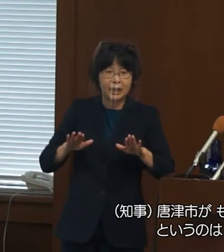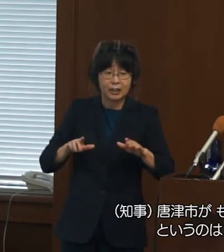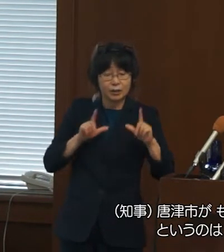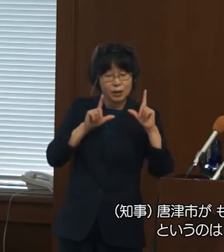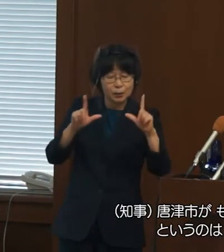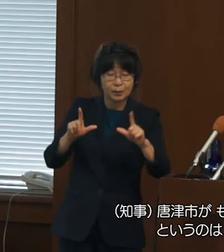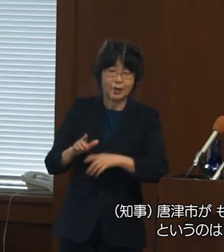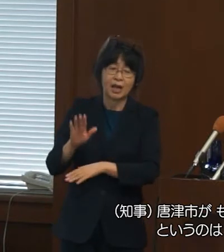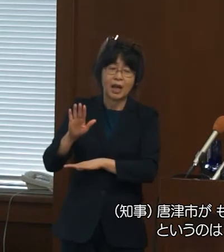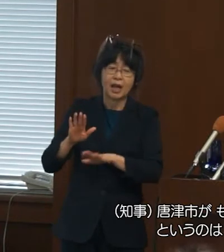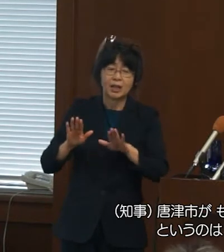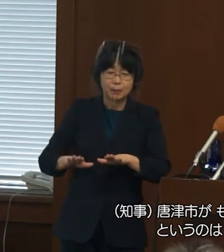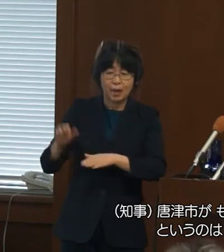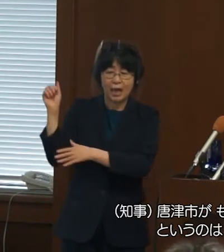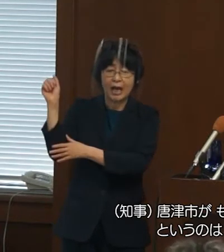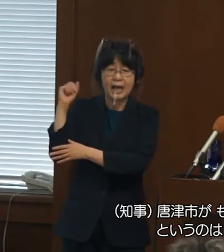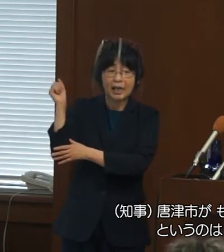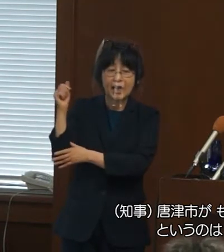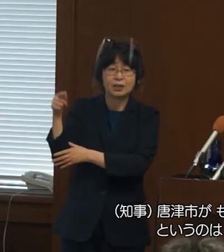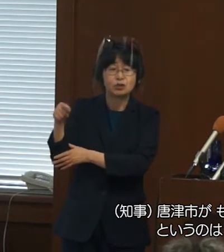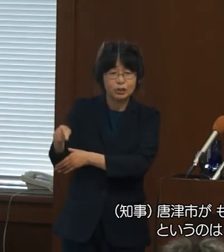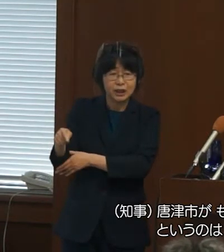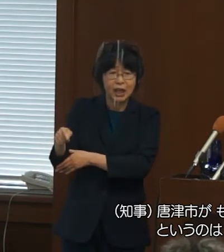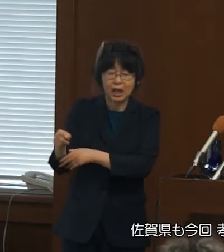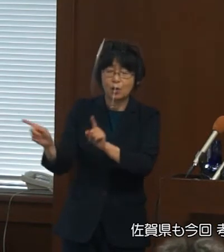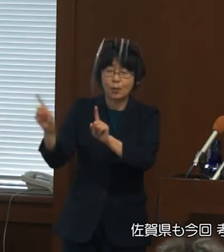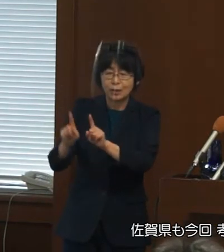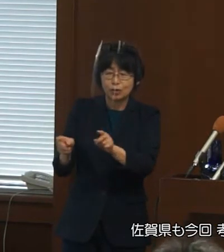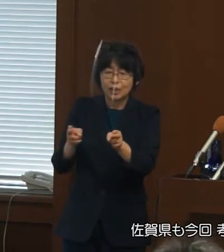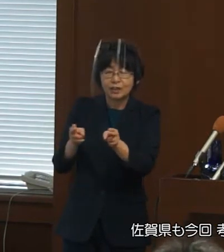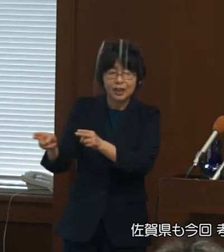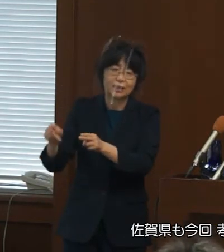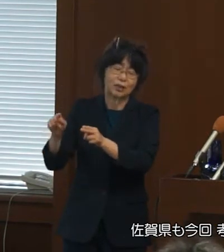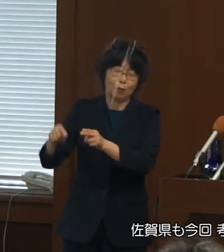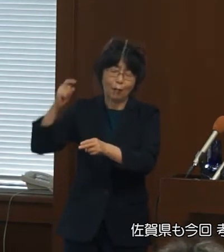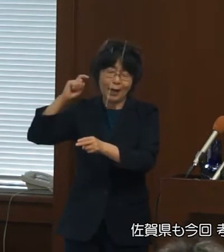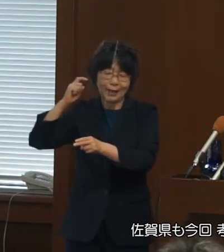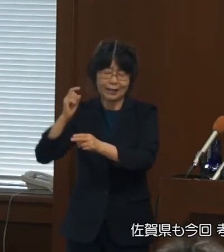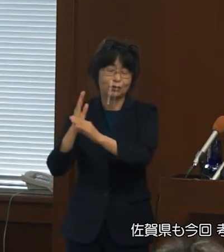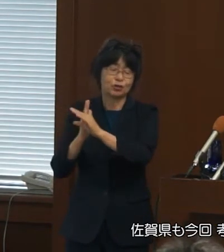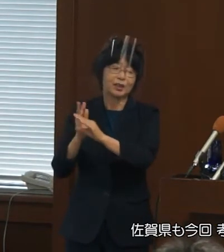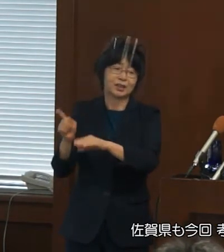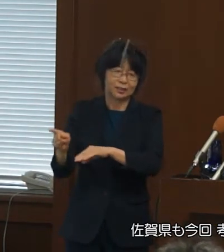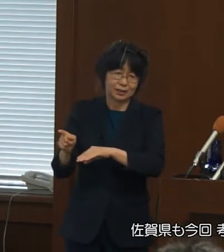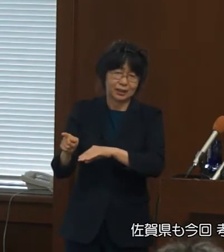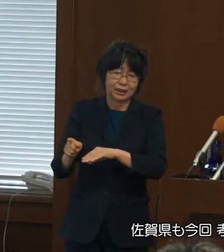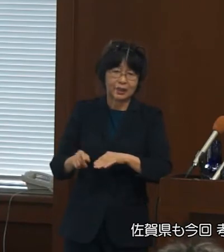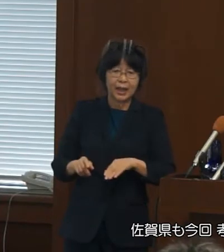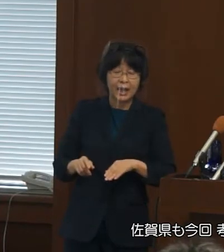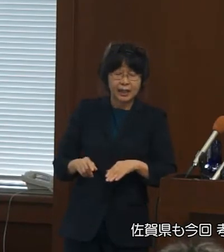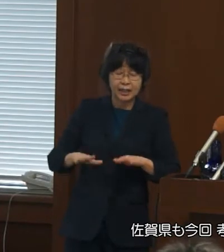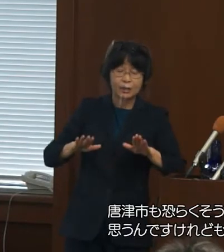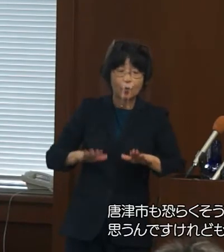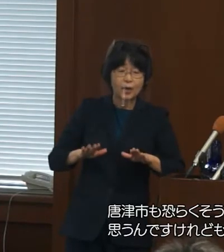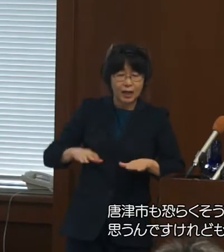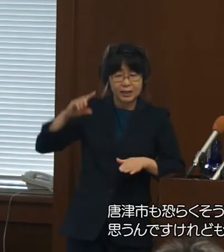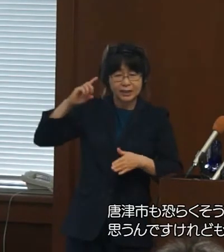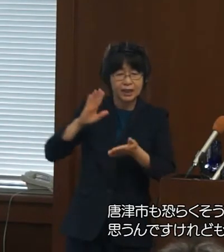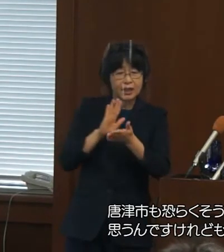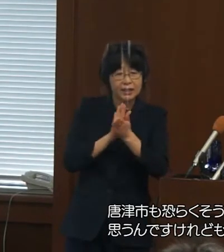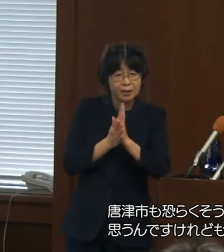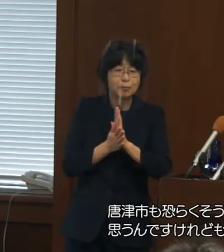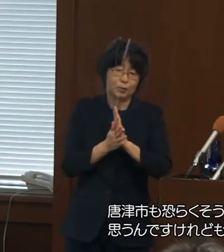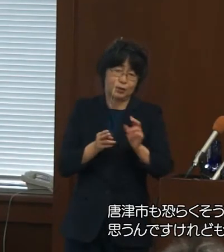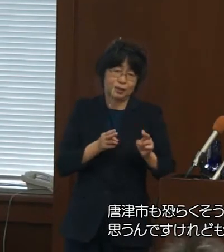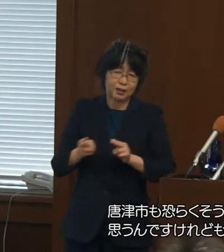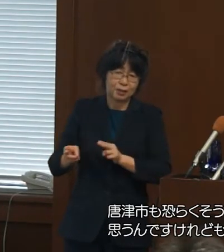もともと考えておられたっていうのは我々も知っていました。で、佐賀県も今回考えることにしたので、唐津市も